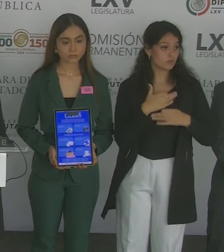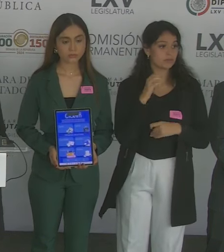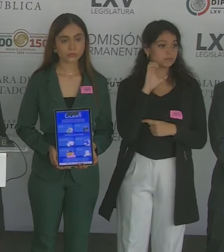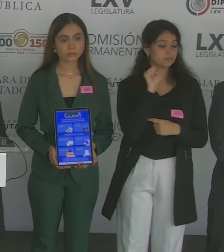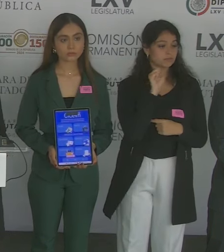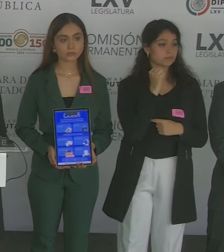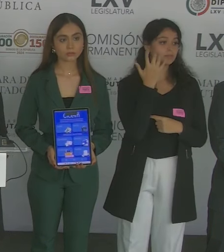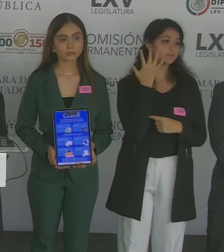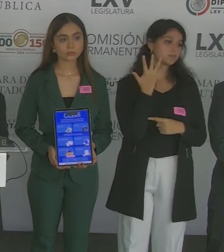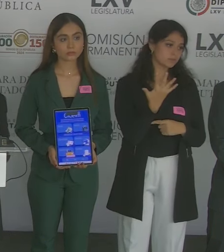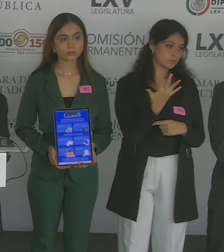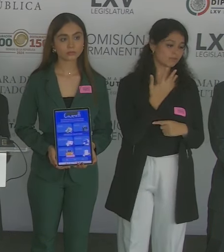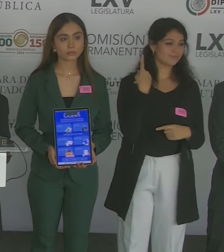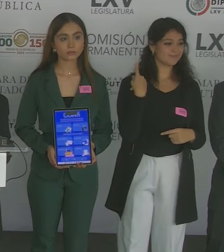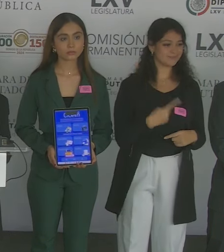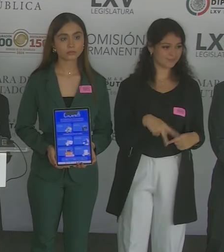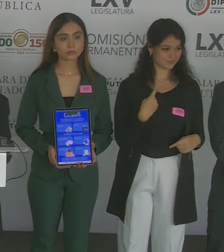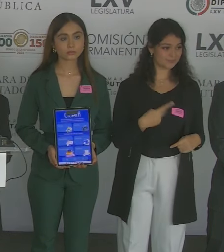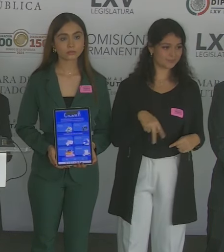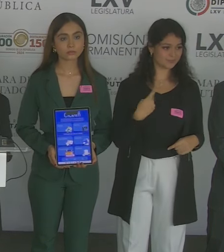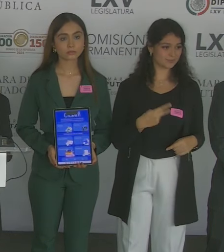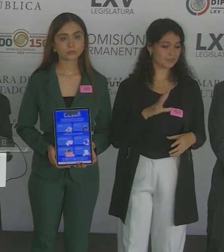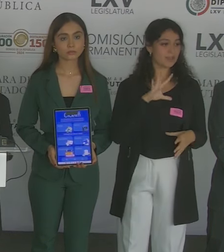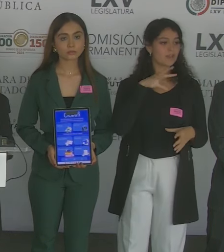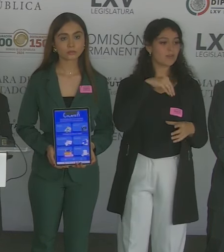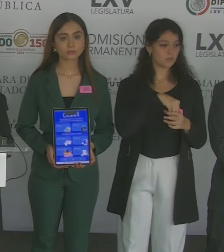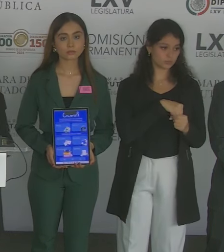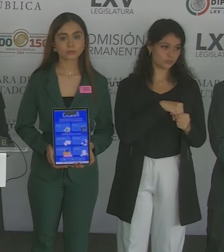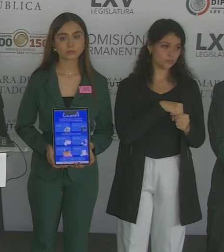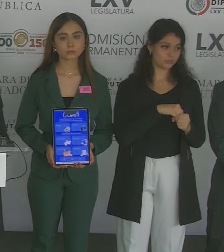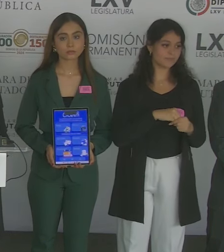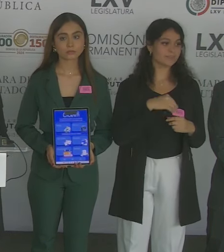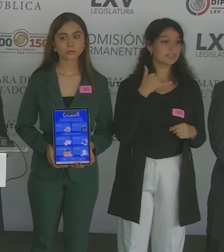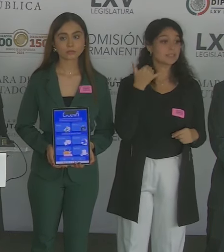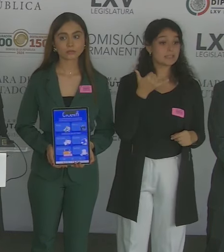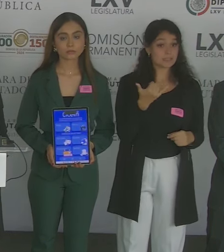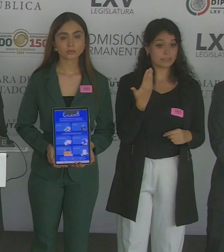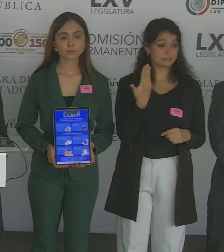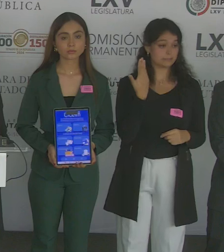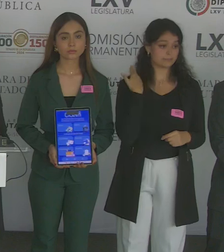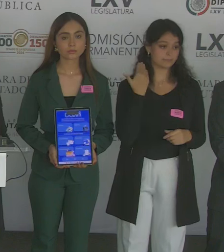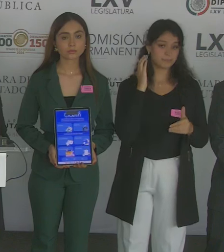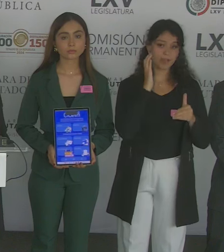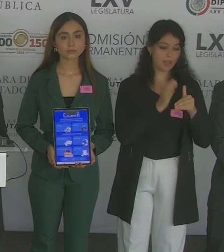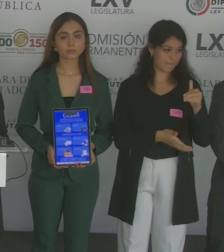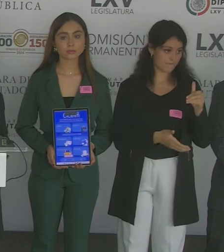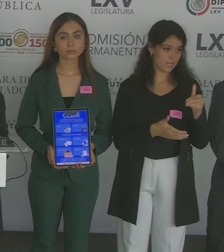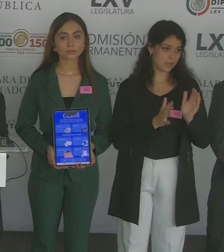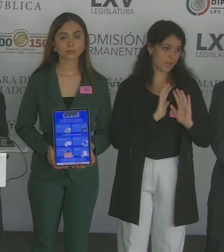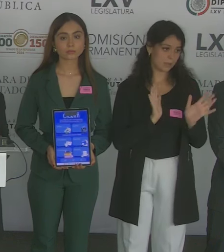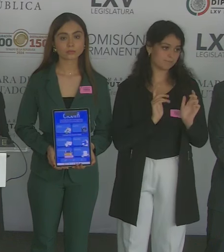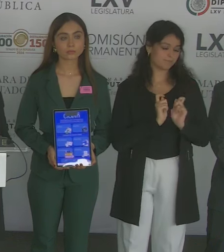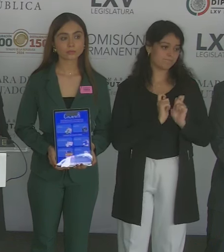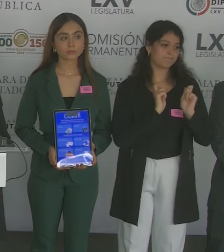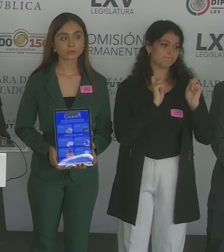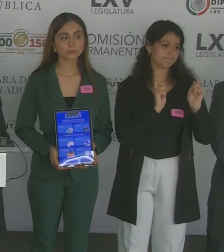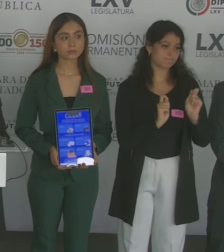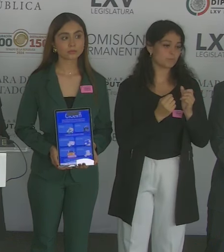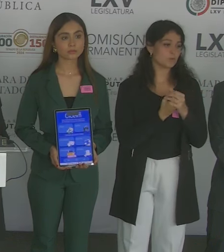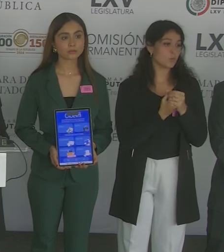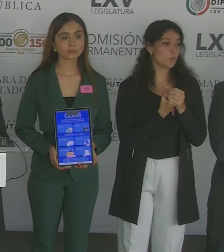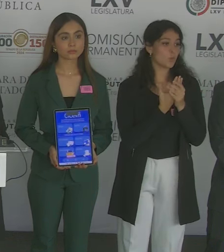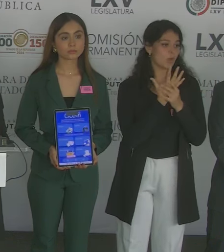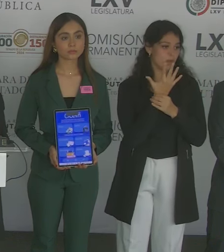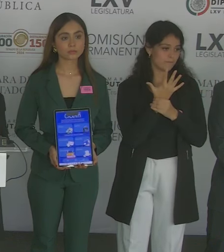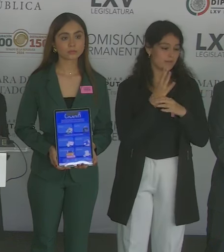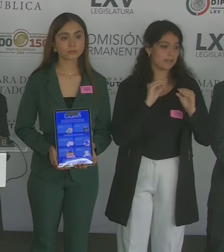legislatura la legislatura de la inclusión y antes de concluir este periodo dar con Claridad que no nada más fue